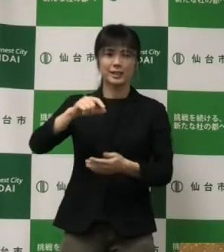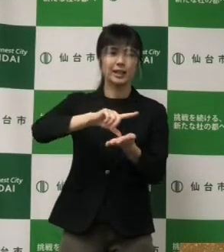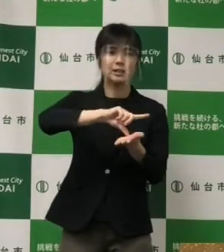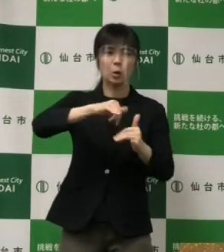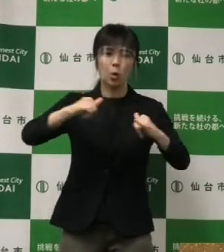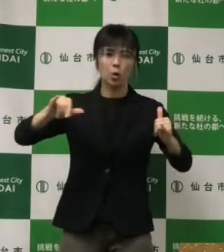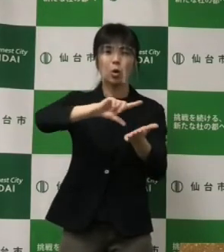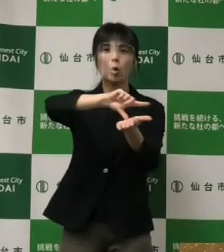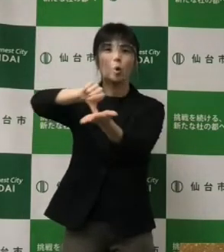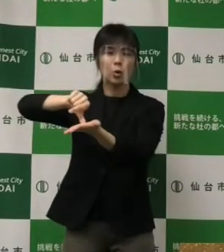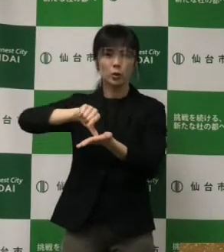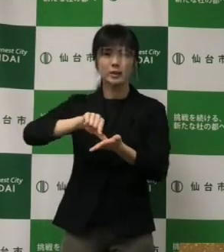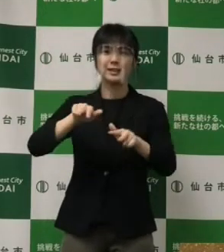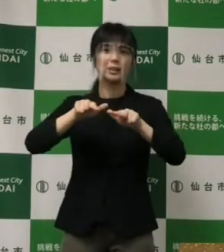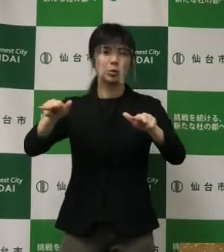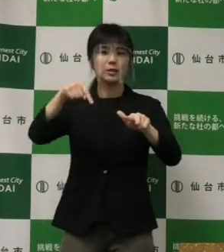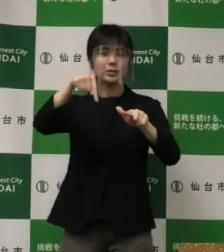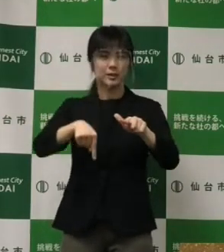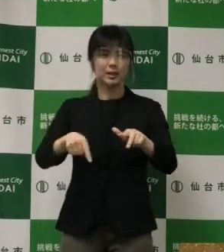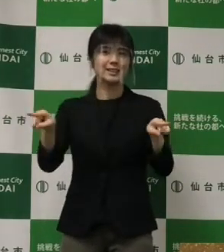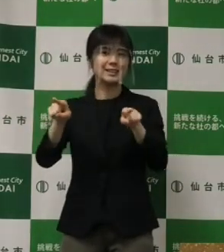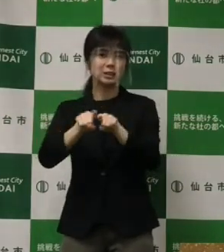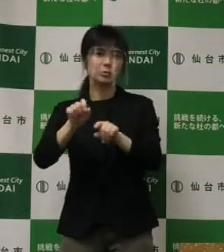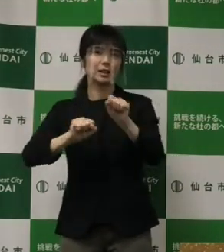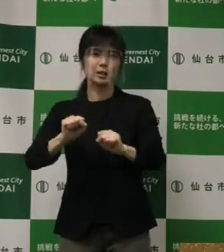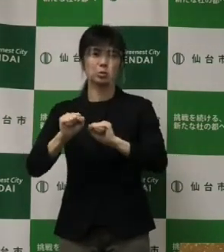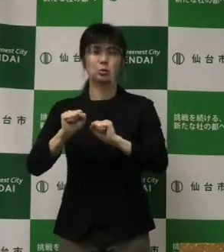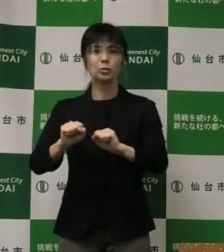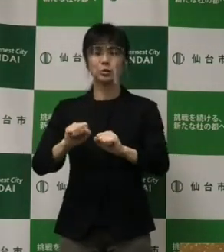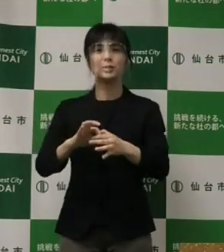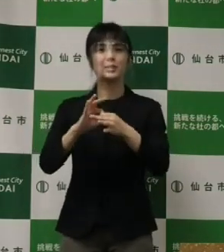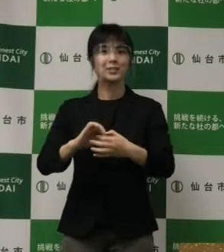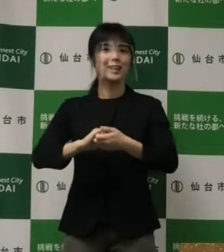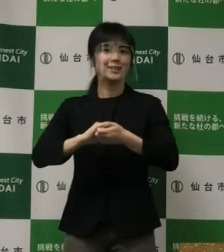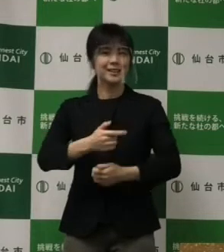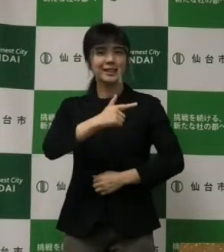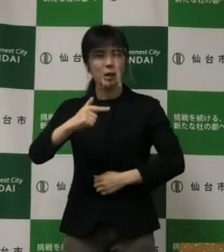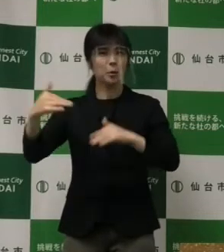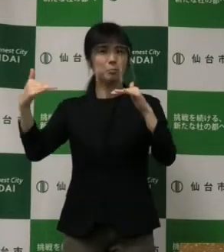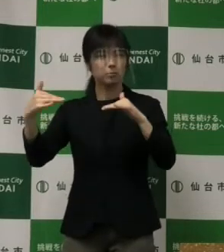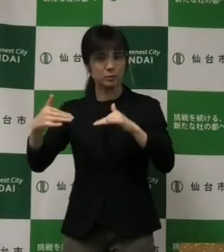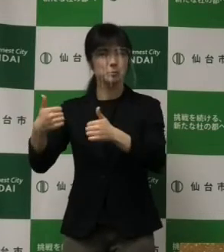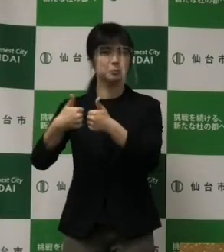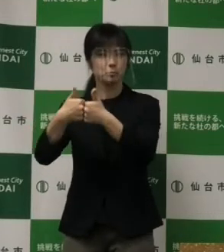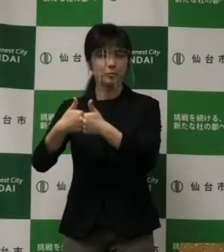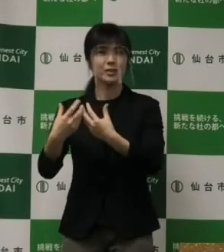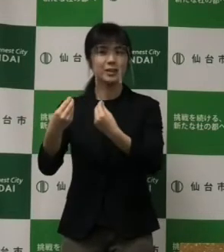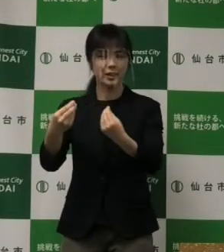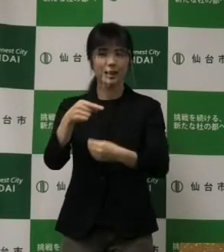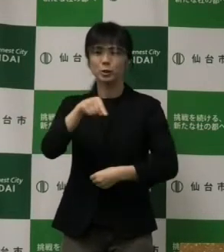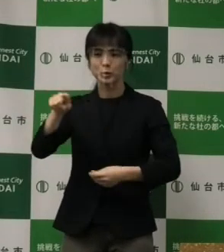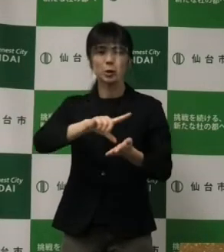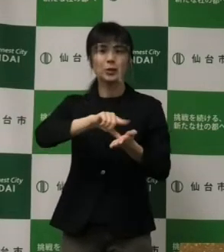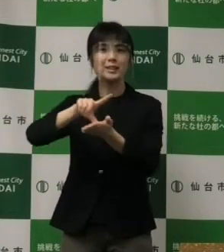の中でもご一緒をさせていただくわけですから、ぜひいろんなお話をさせていただきながら、ともにそれぞれの地域を良